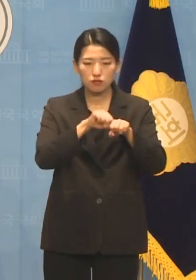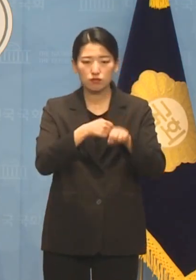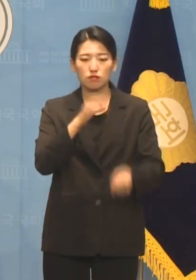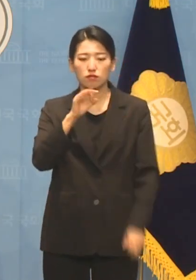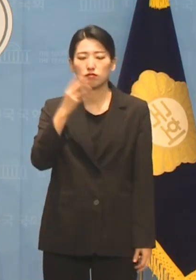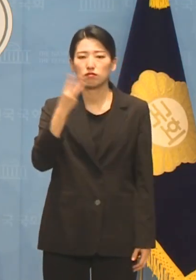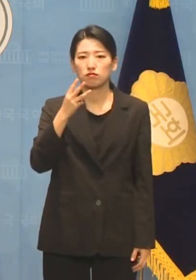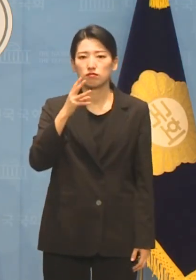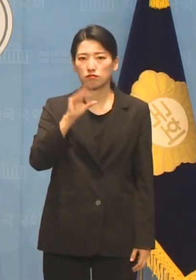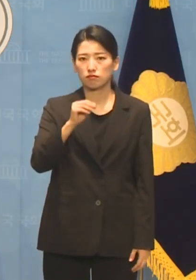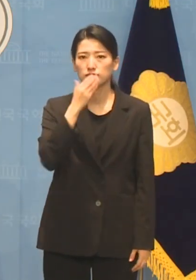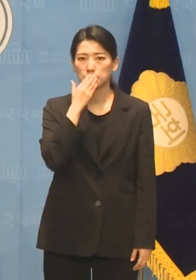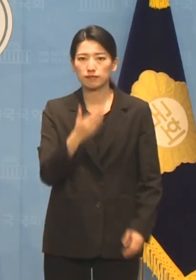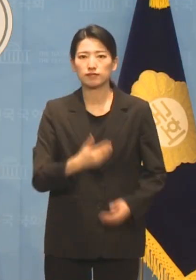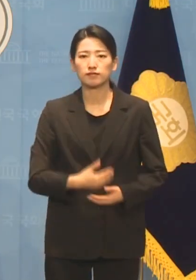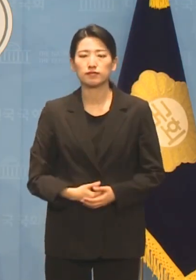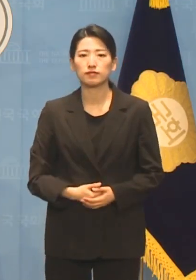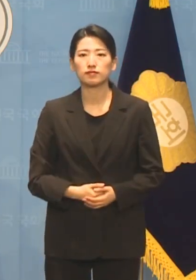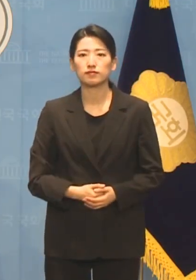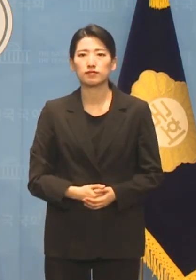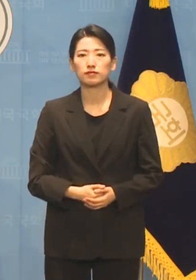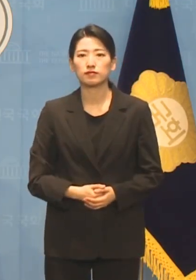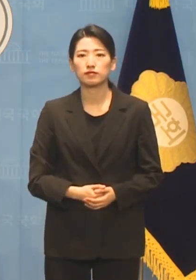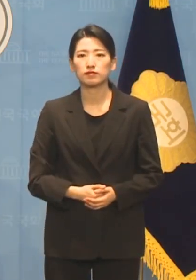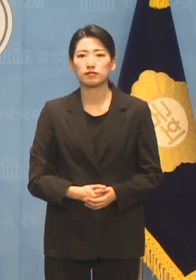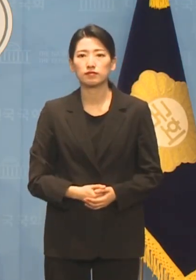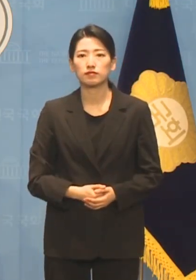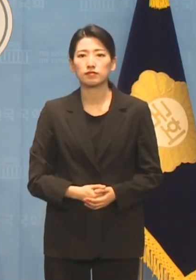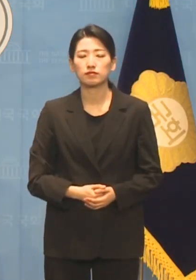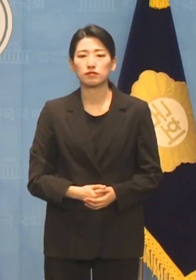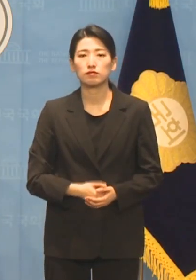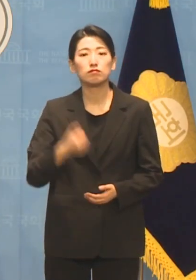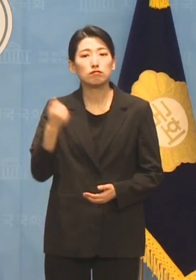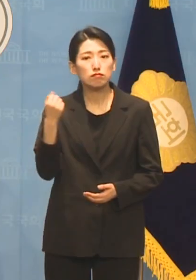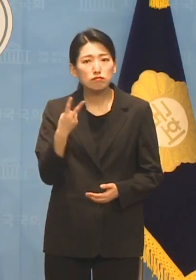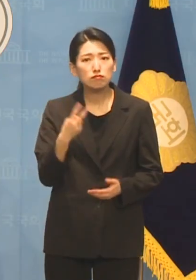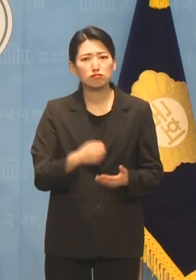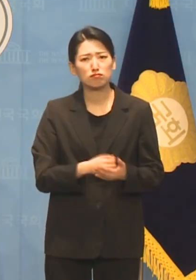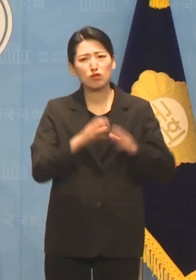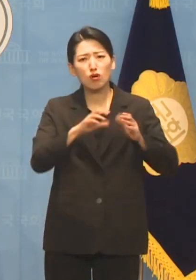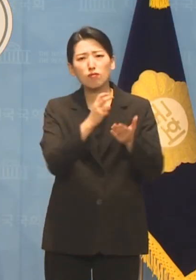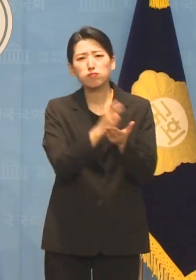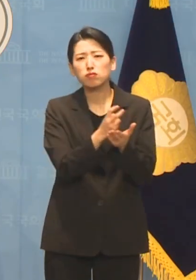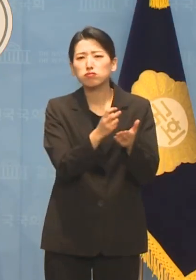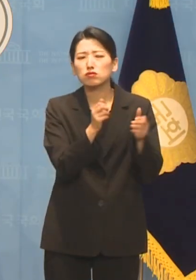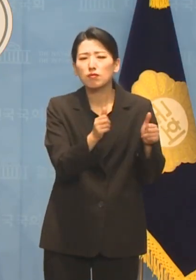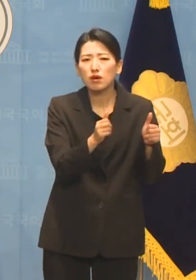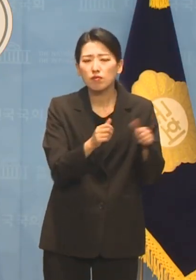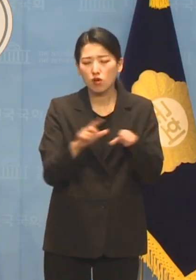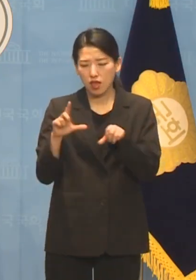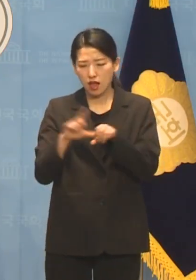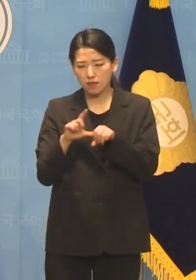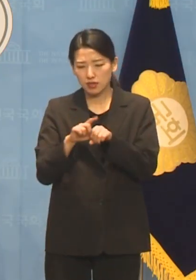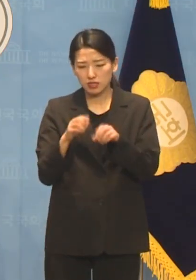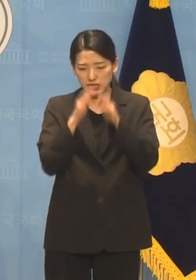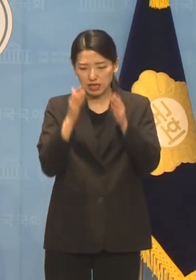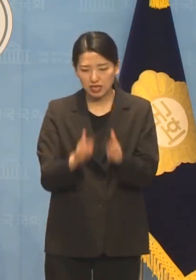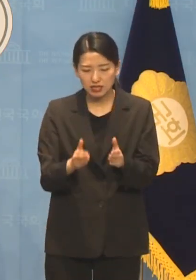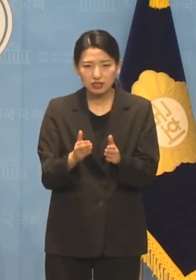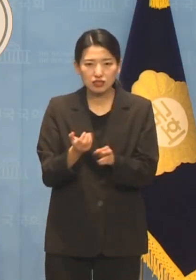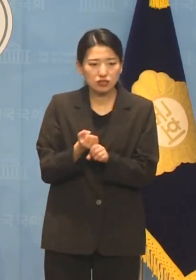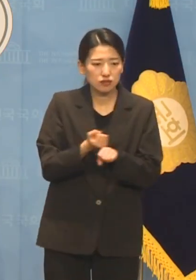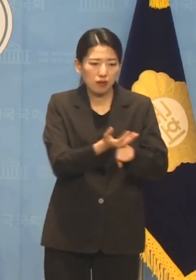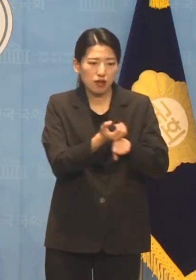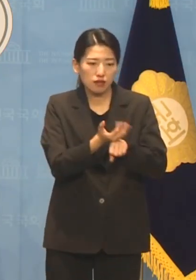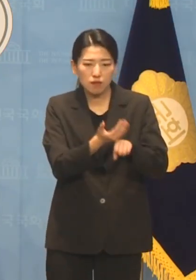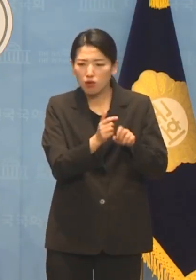이하의 벌금에 처해질 수 있습니다. 또한 헌법재판소 LPG 가스통 배달 차량 출입 관련 허위 조작 정보를